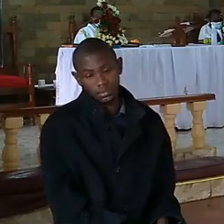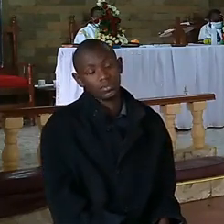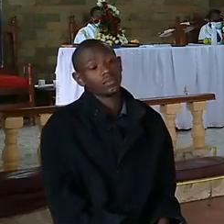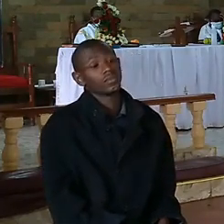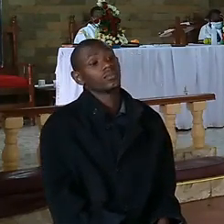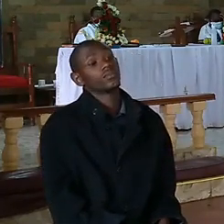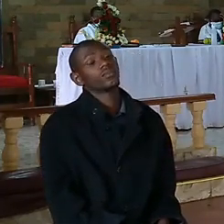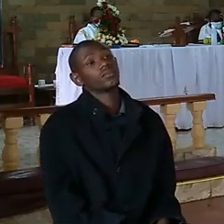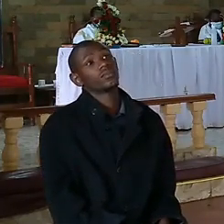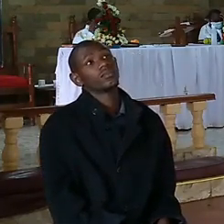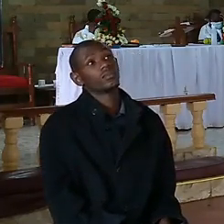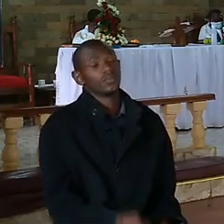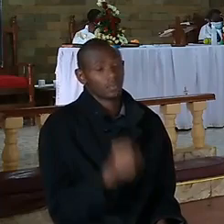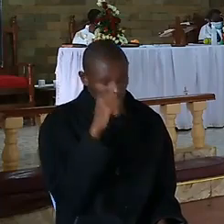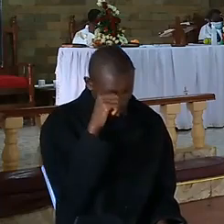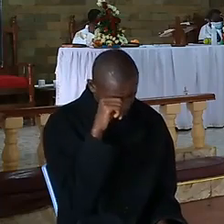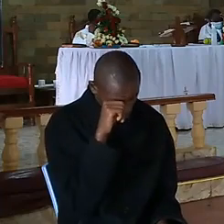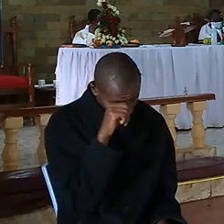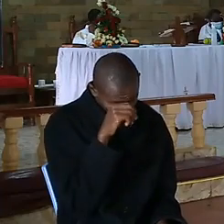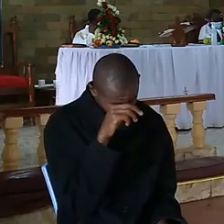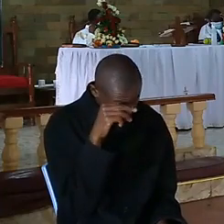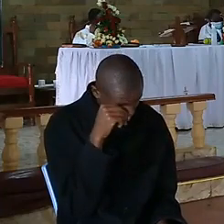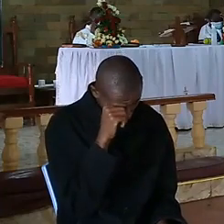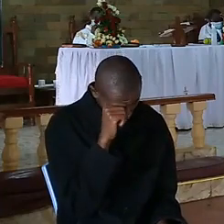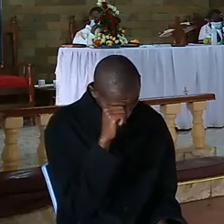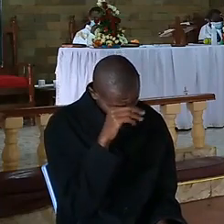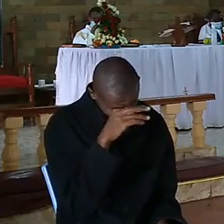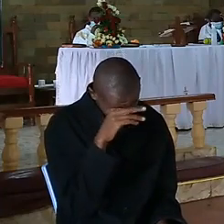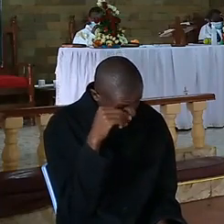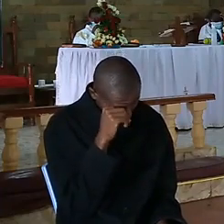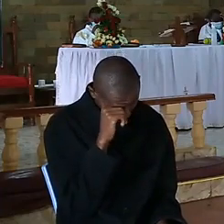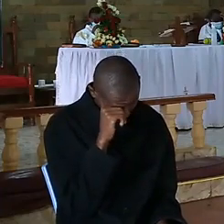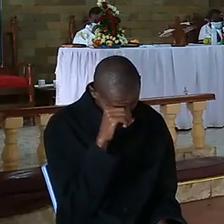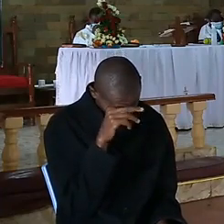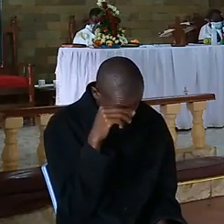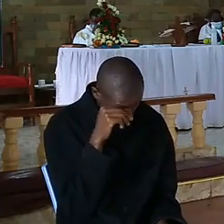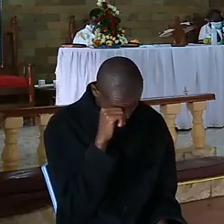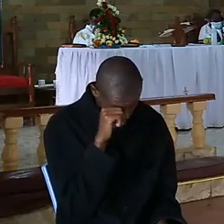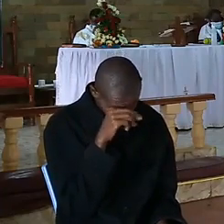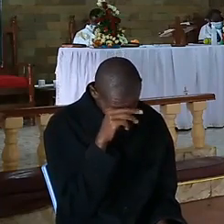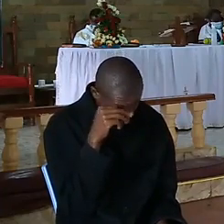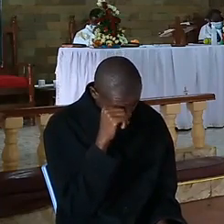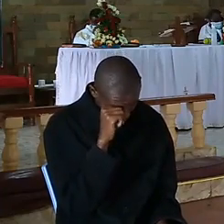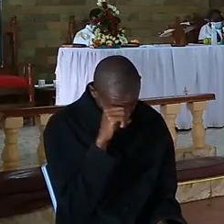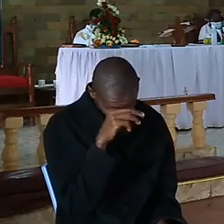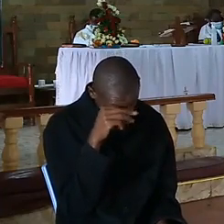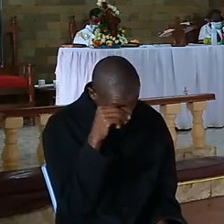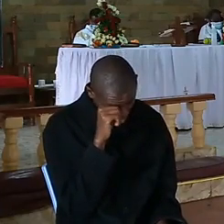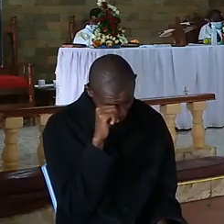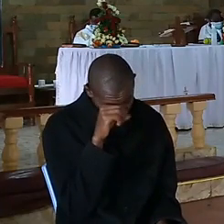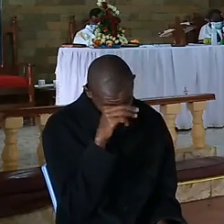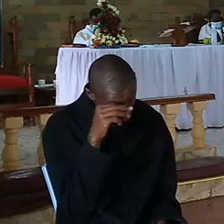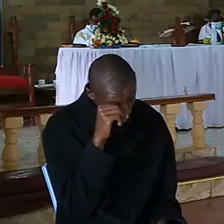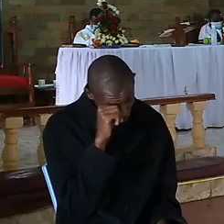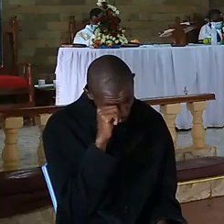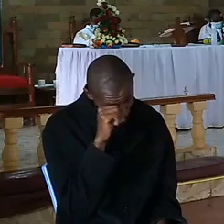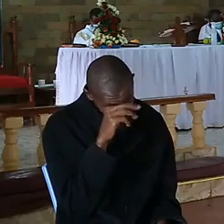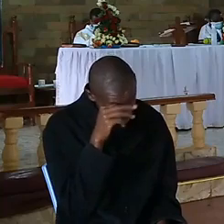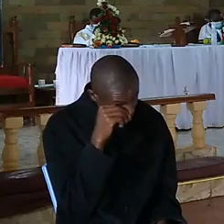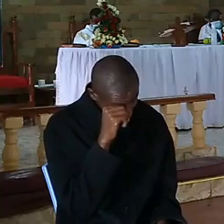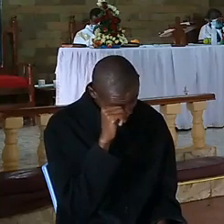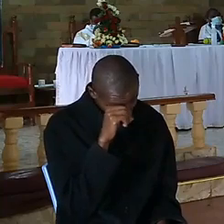kwanyu kana wa ciana cianyu kana wa wĩra uria urutaga ngai no ahote gugukinyira acenjie wĩra ũcio